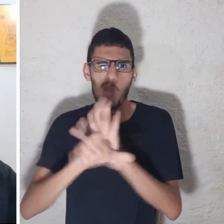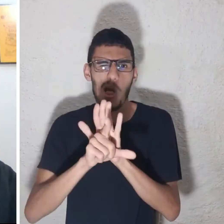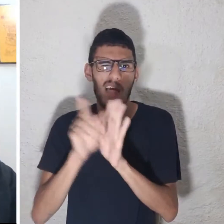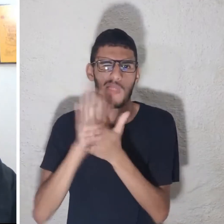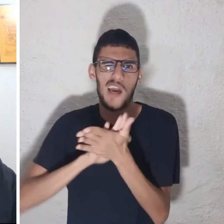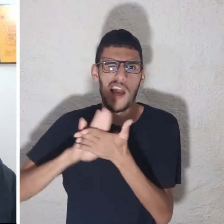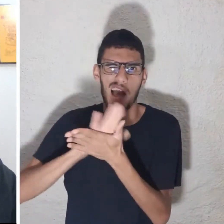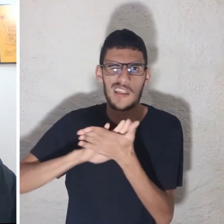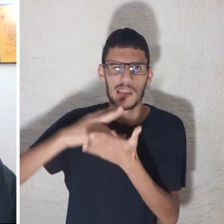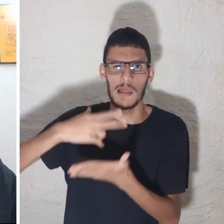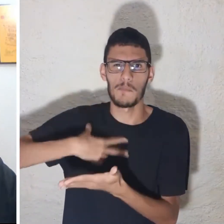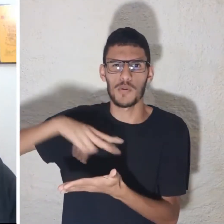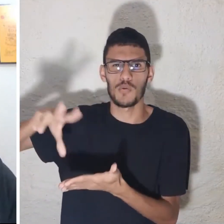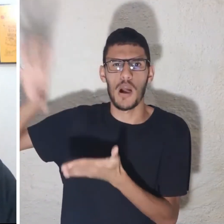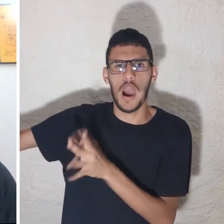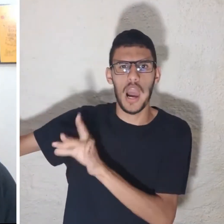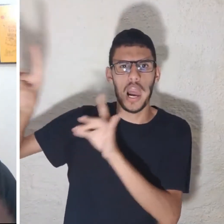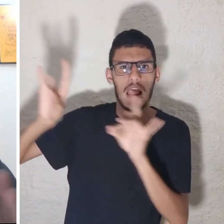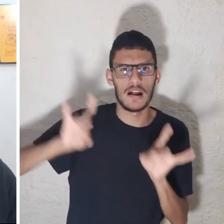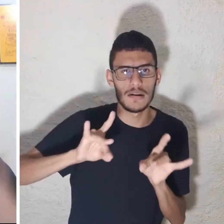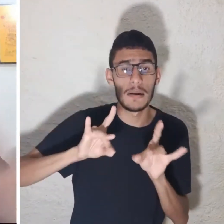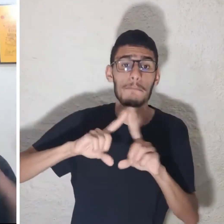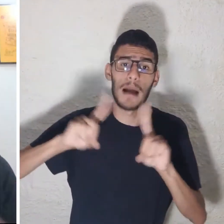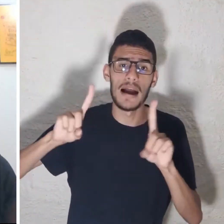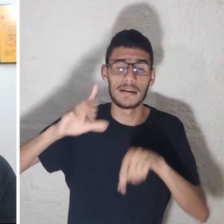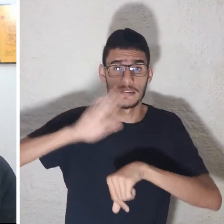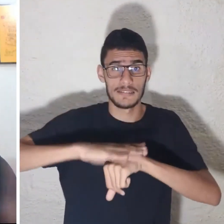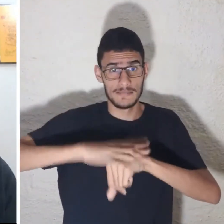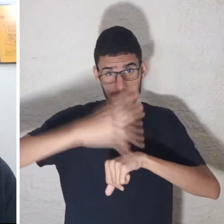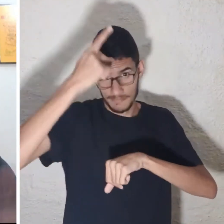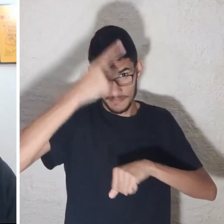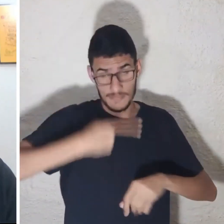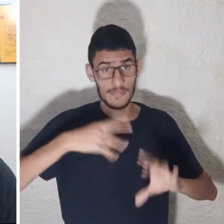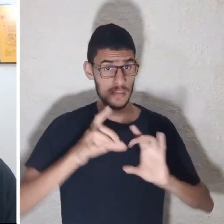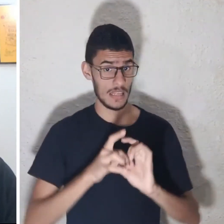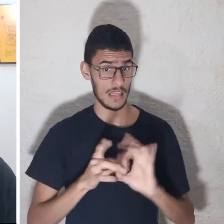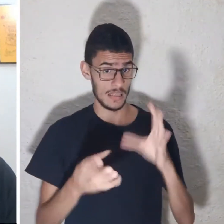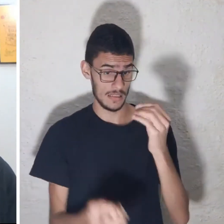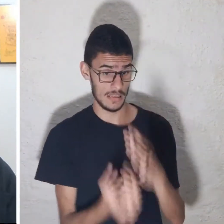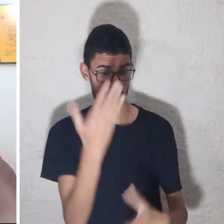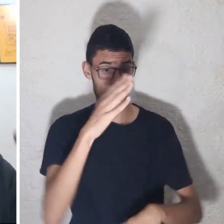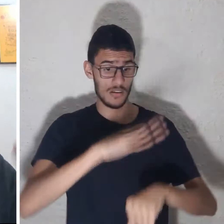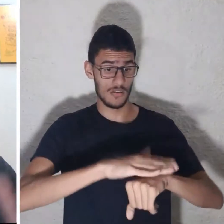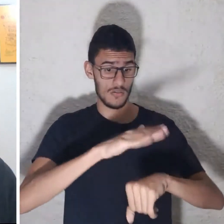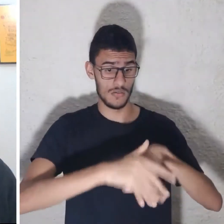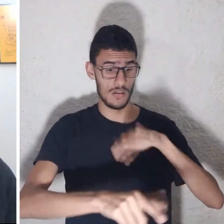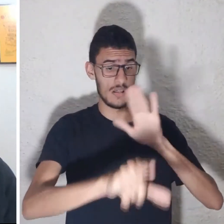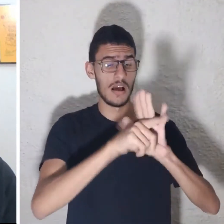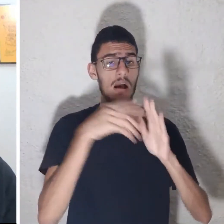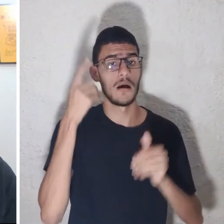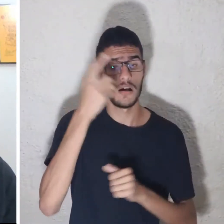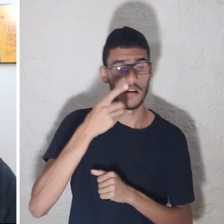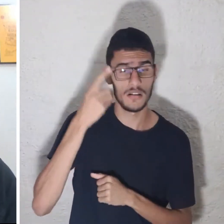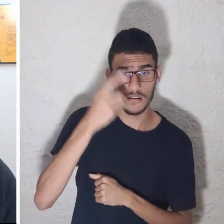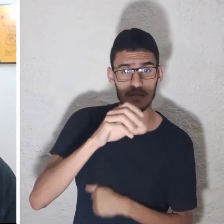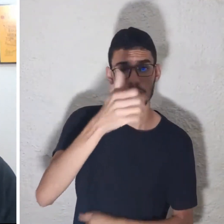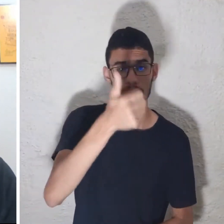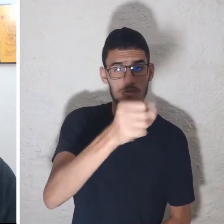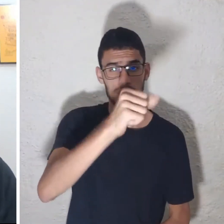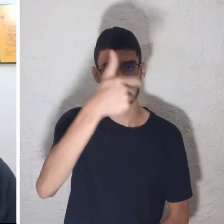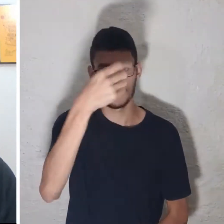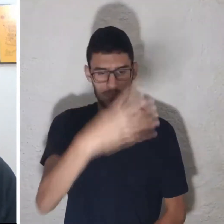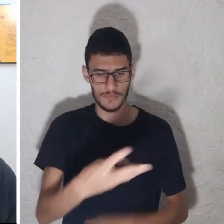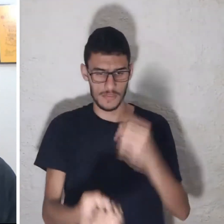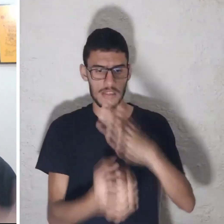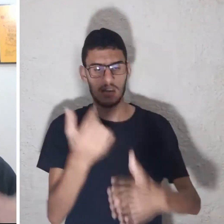leis, que eram leis, né, antes que vinham de Portugal, mas independente, precisou criar suas leis. Então, os deputados se reuniram na Assembleia Constituinte